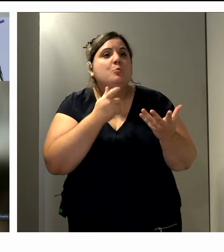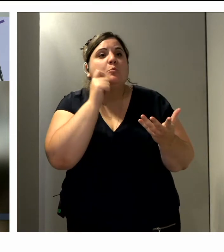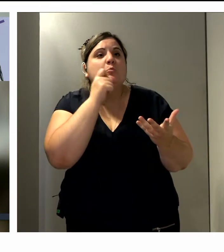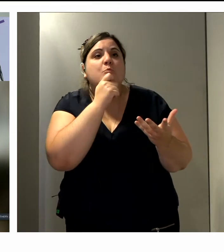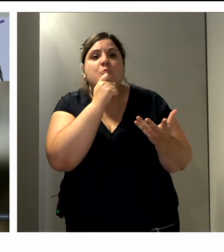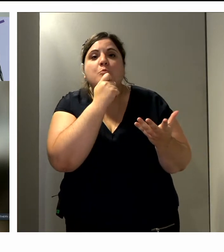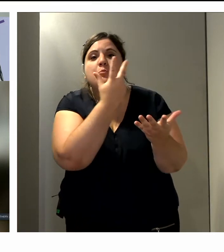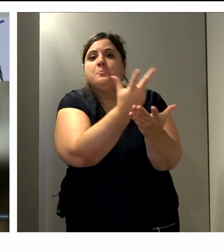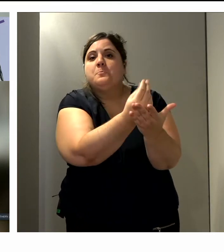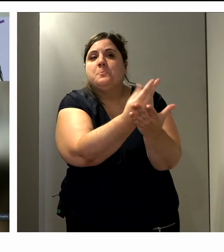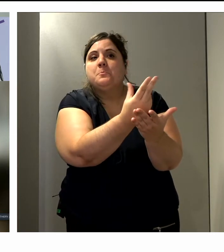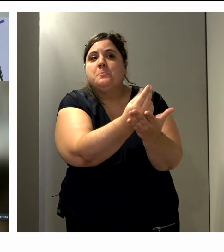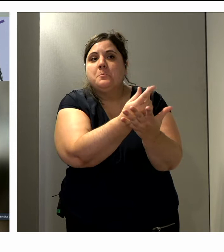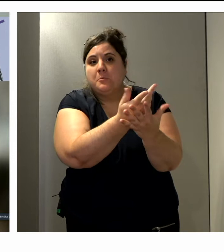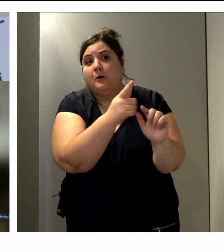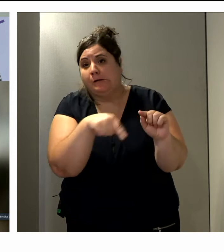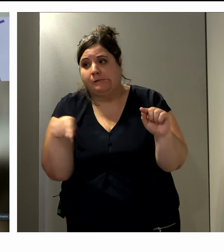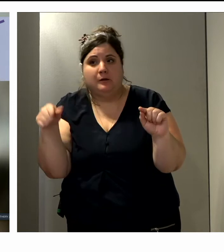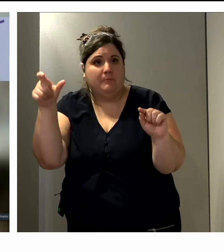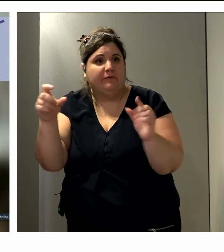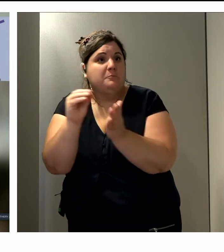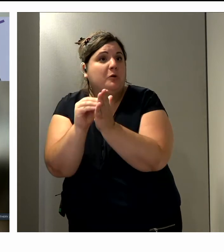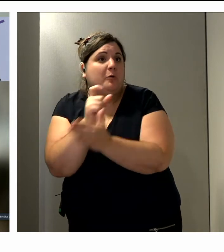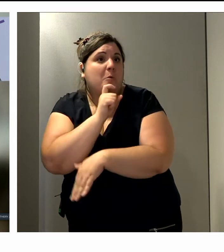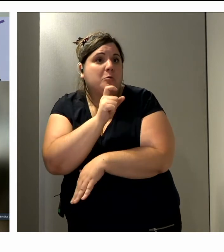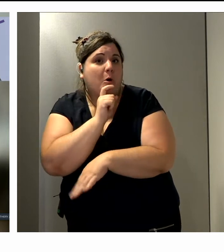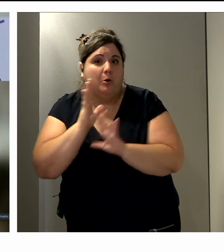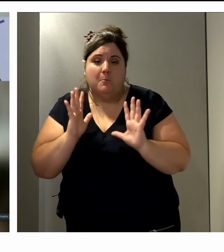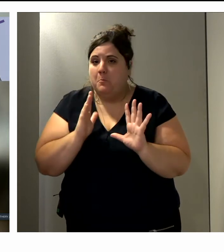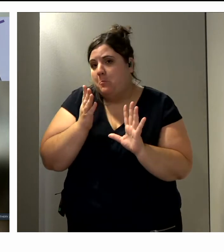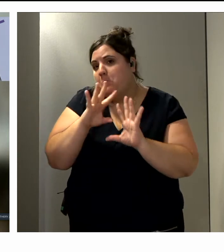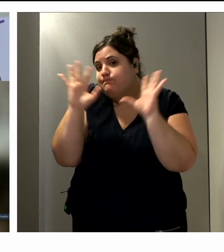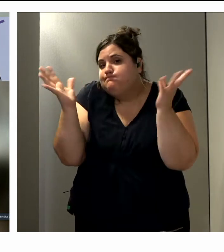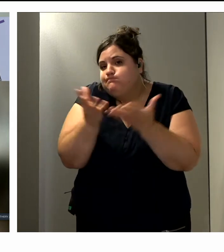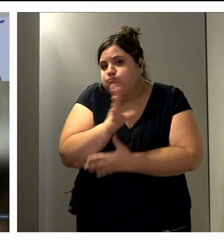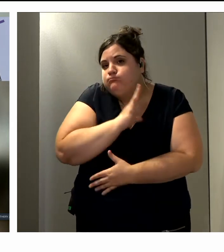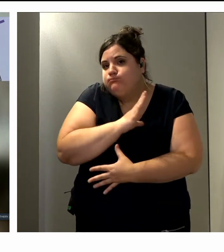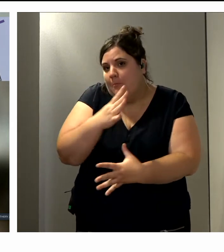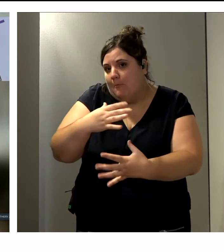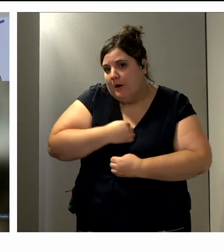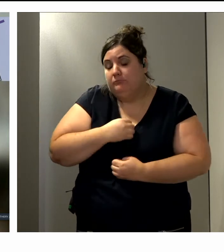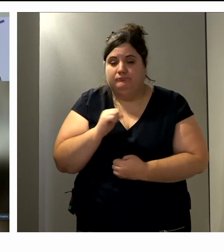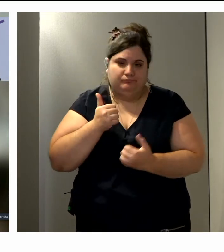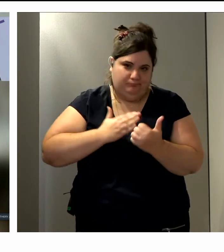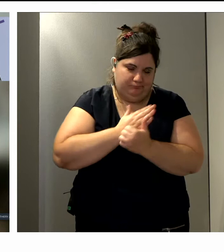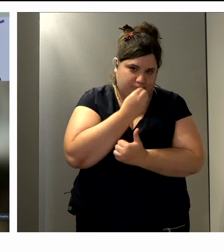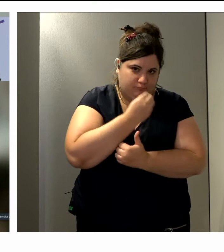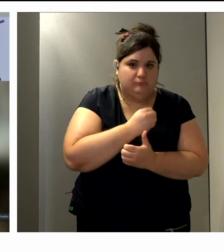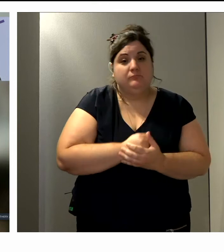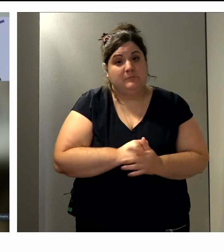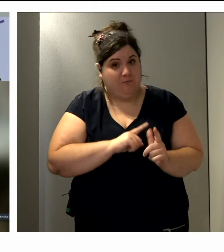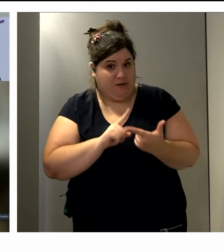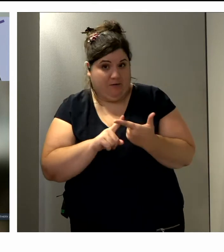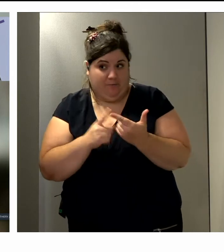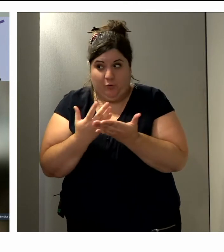notes. Ça, c'est le premier point. Ensuite, il y a d'autres points plus compliqués, et là, cette fois, liés purement à l'état de